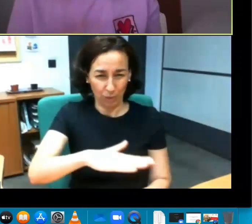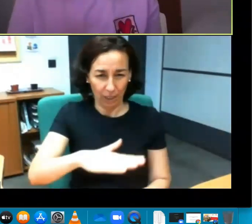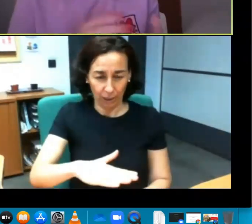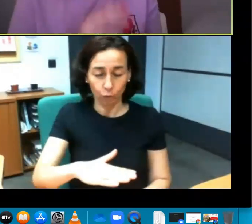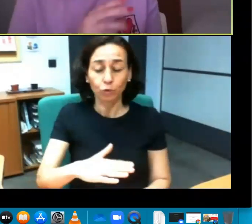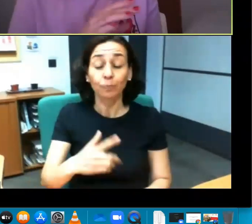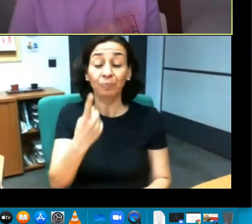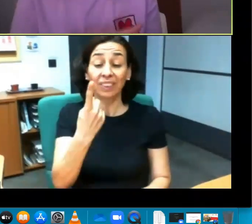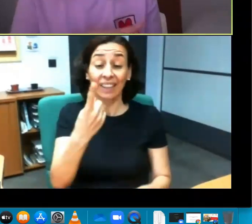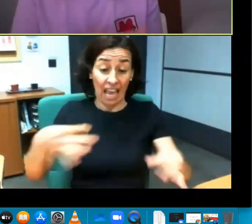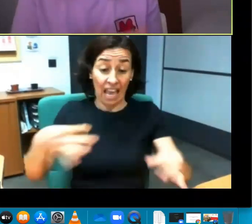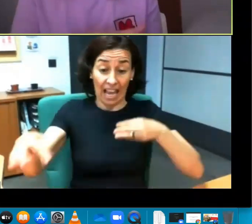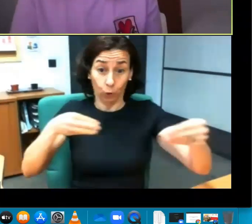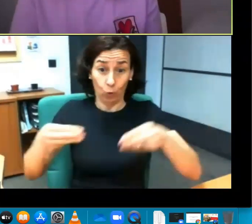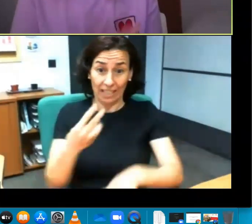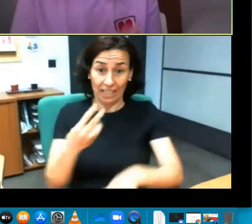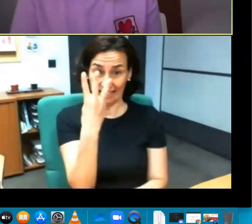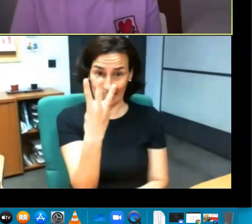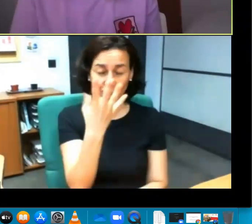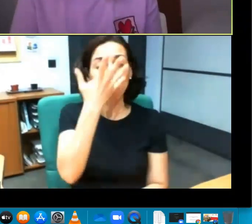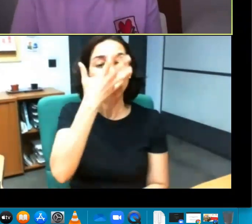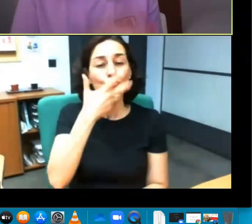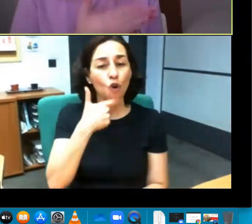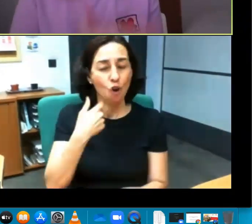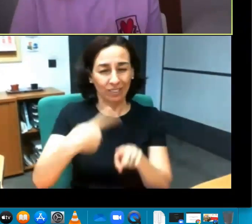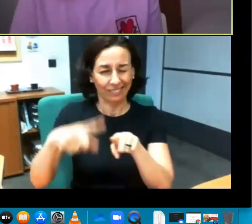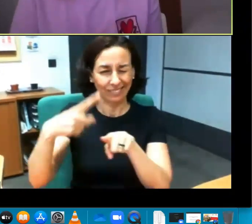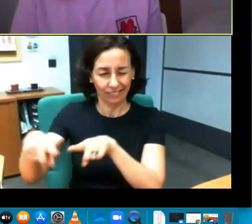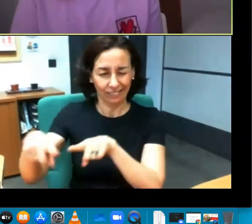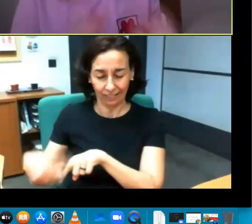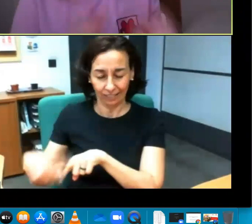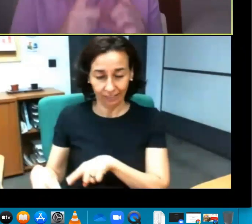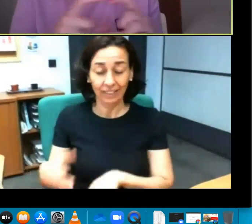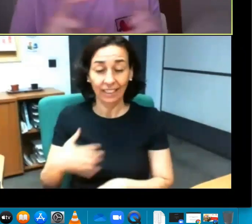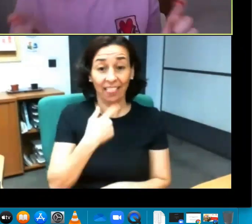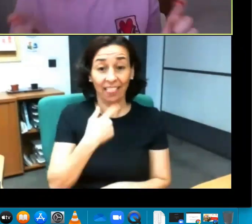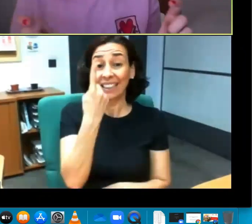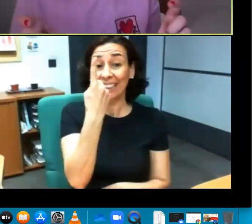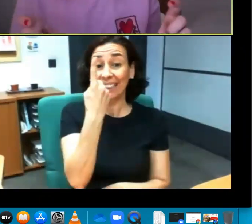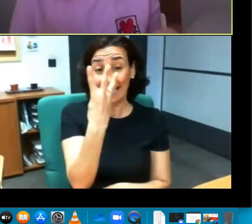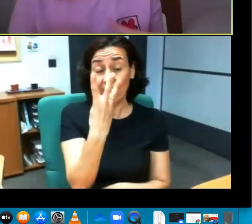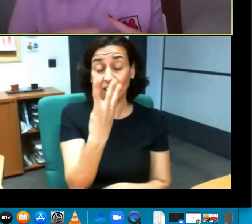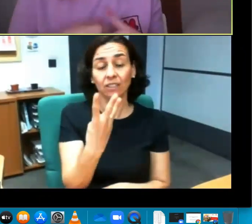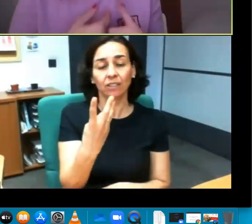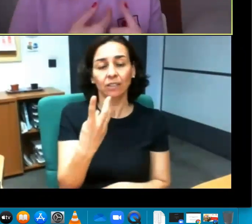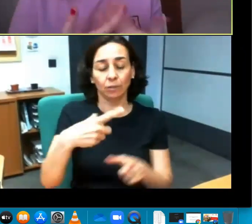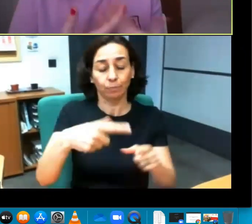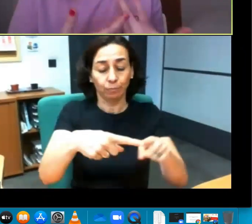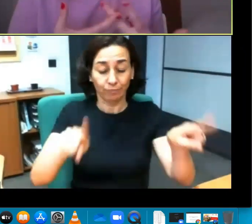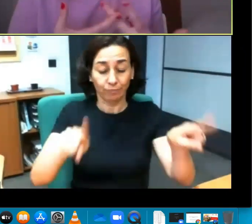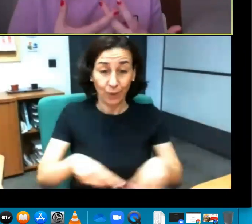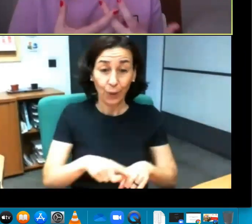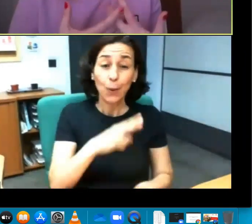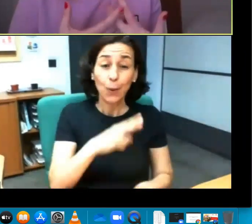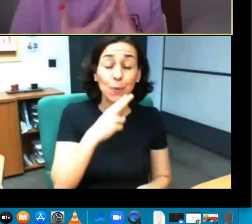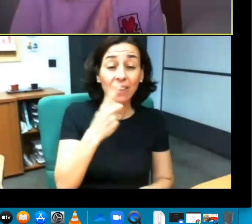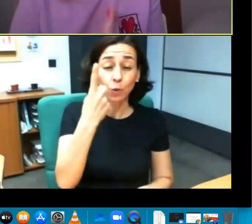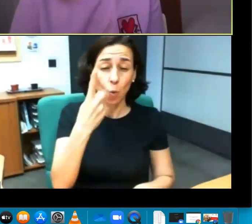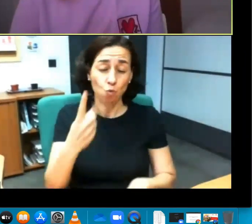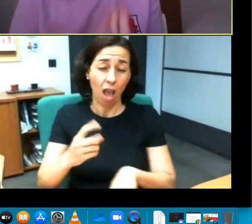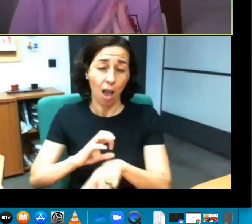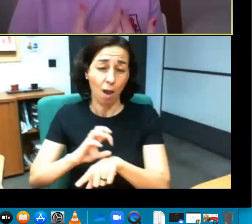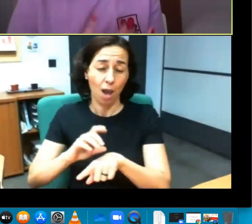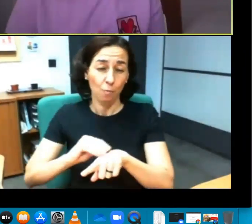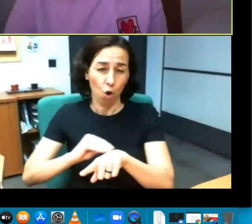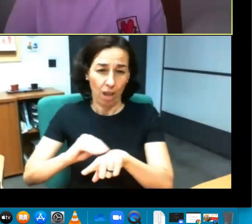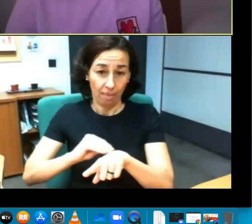cartulinas de colores, 3 hojas verdes y una morada, luego se da una tira de colores y la idea es que ellos, con ayuda